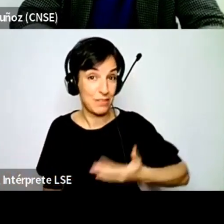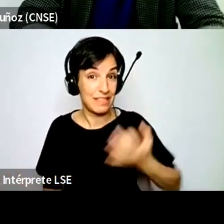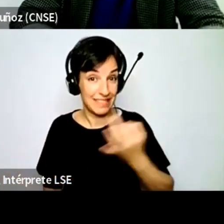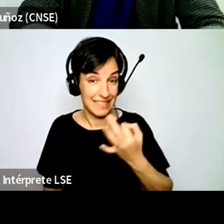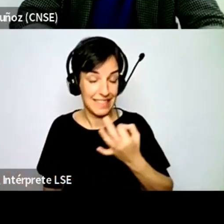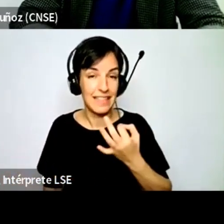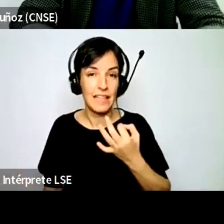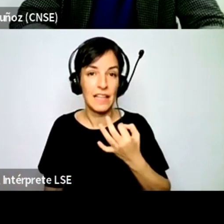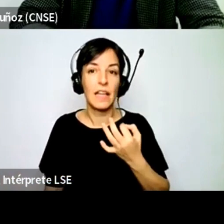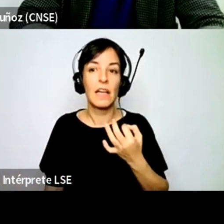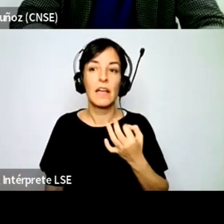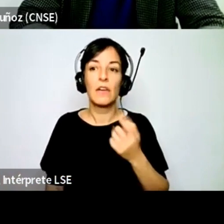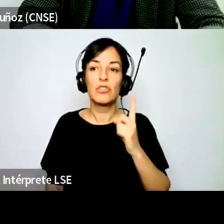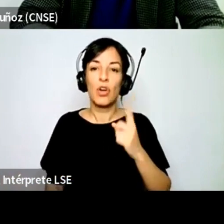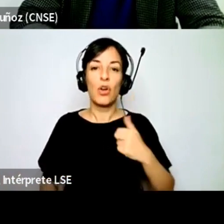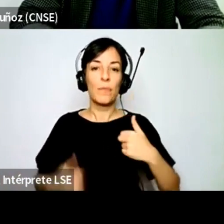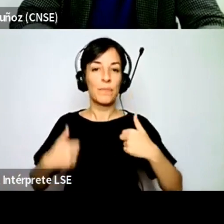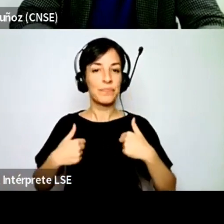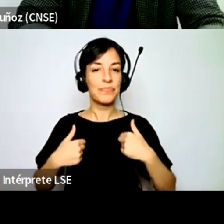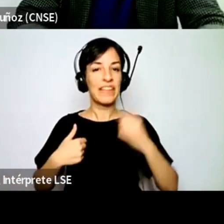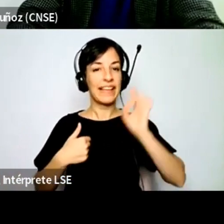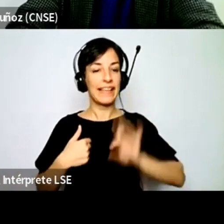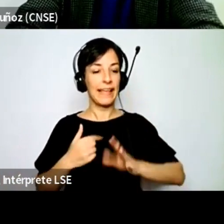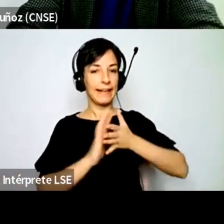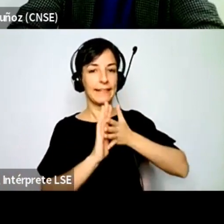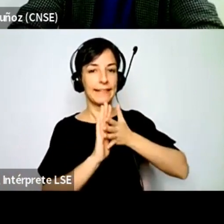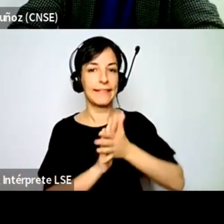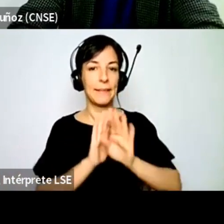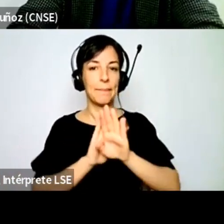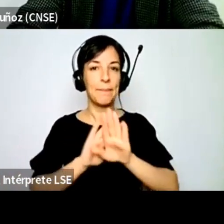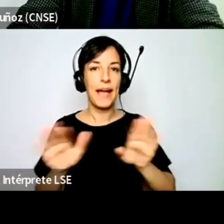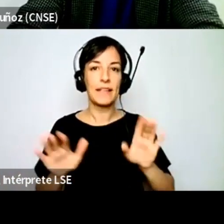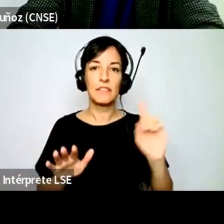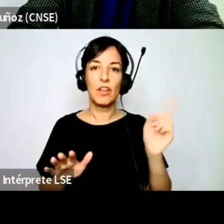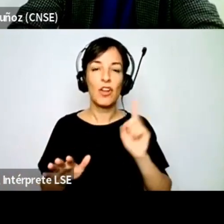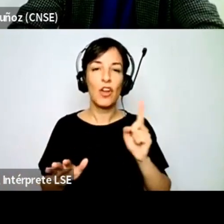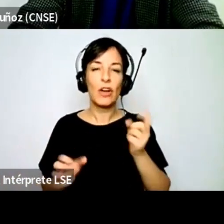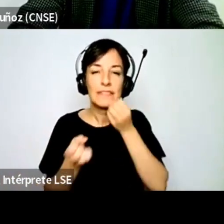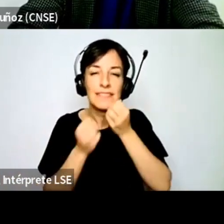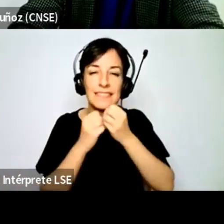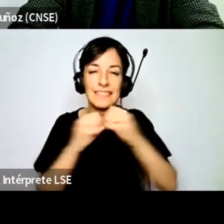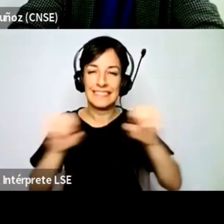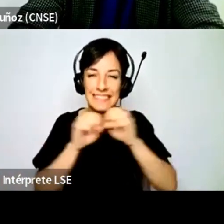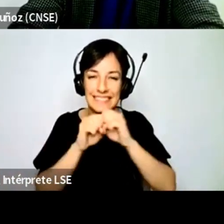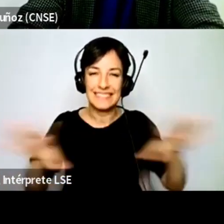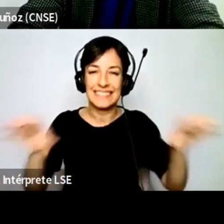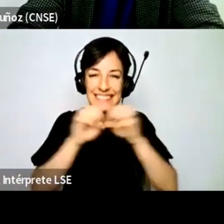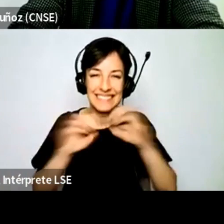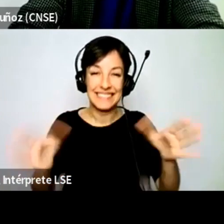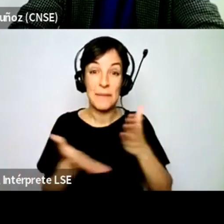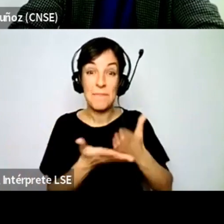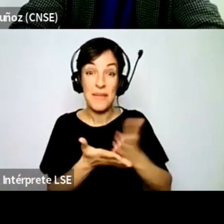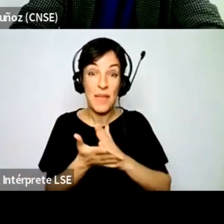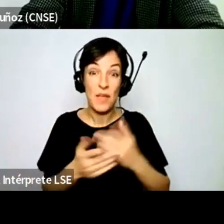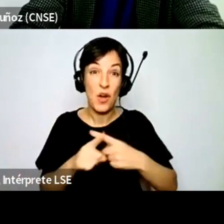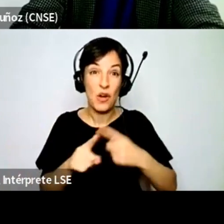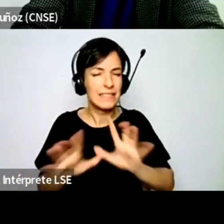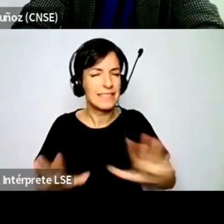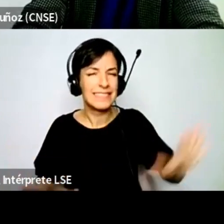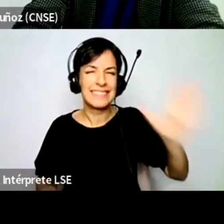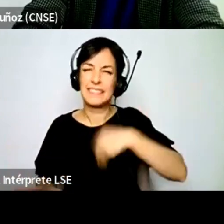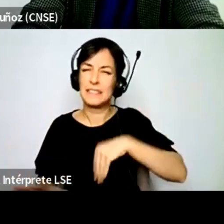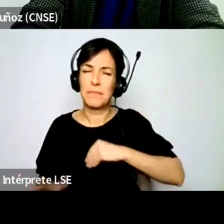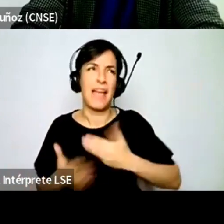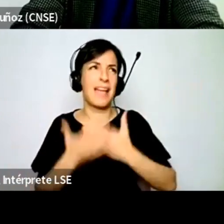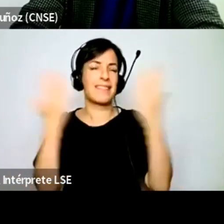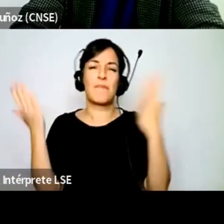solo definirnos nosotros, sino dar a conocer que ese sistema es aplicable a todo el territorio y en toda